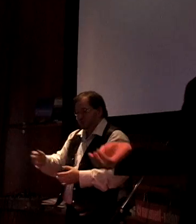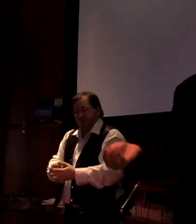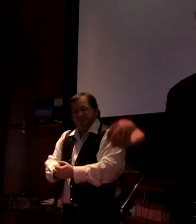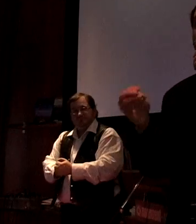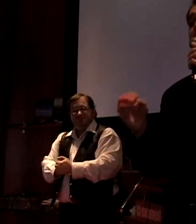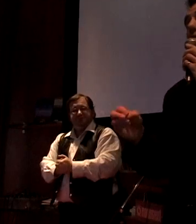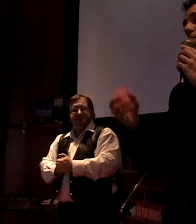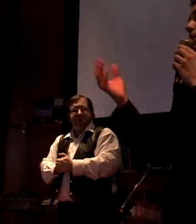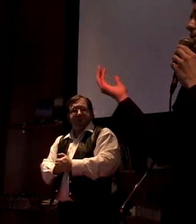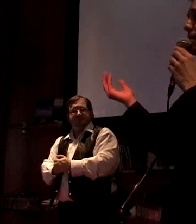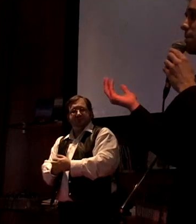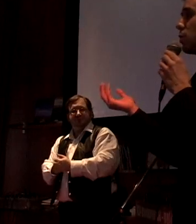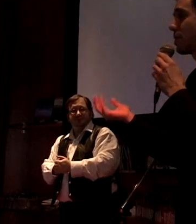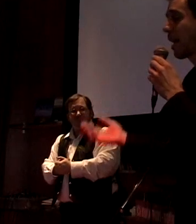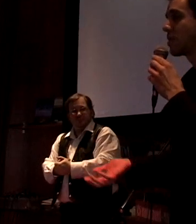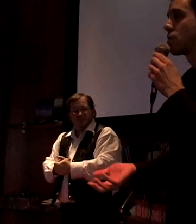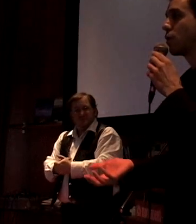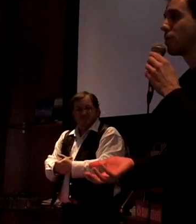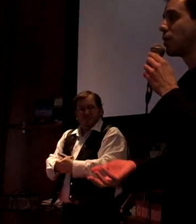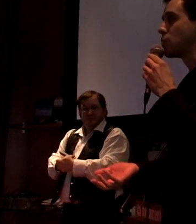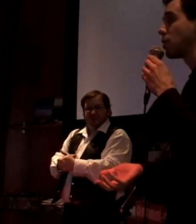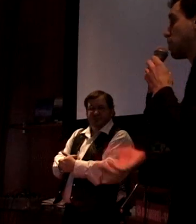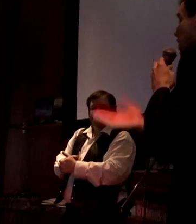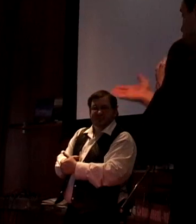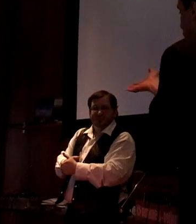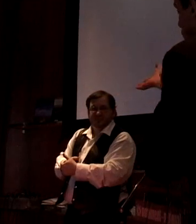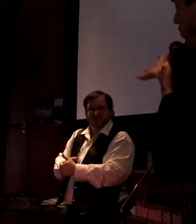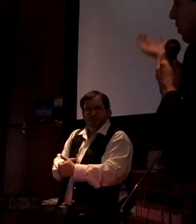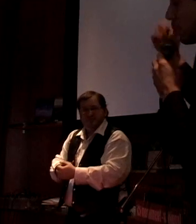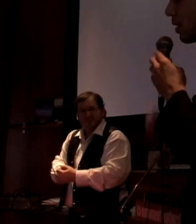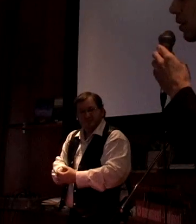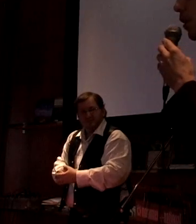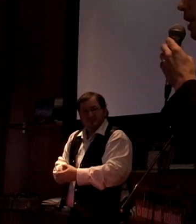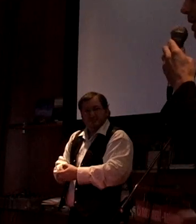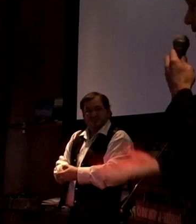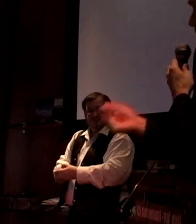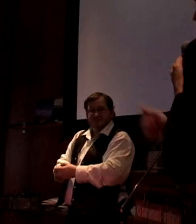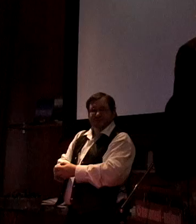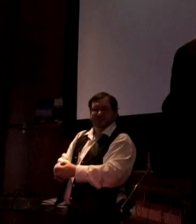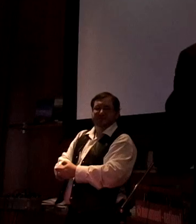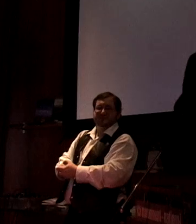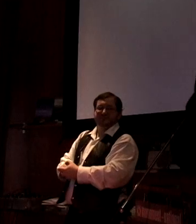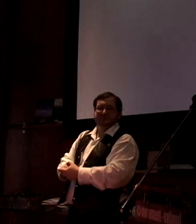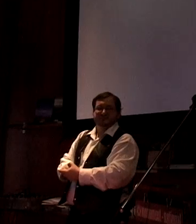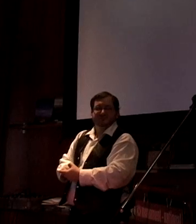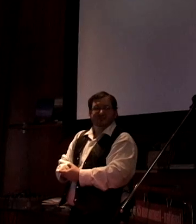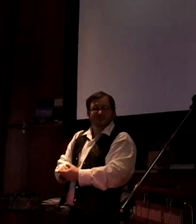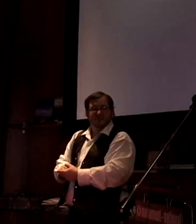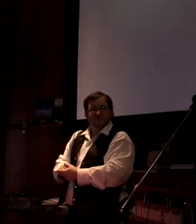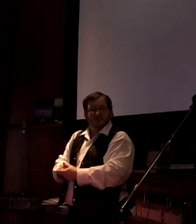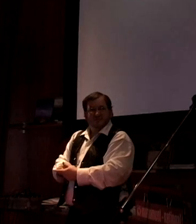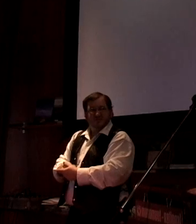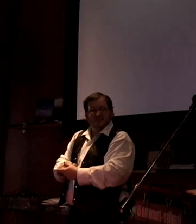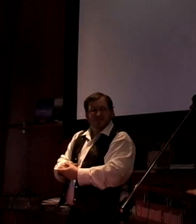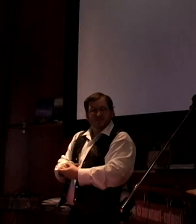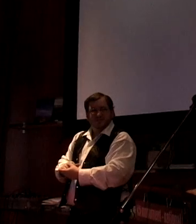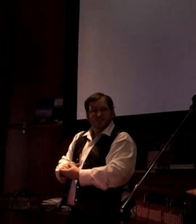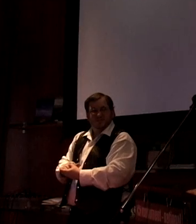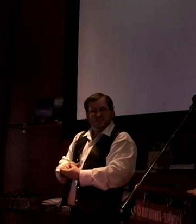remercie d'avoir pris 6 minutes 40 secondes à nous écouter ou à nous regarder, en fait. Donc, voilà, je vous remercie. Je vais